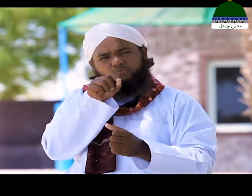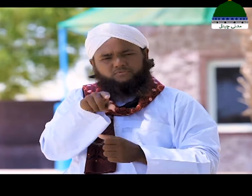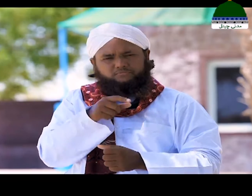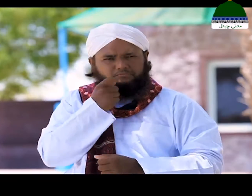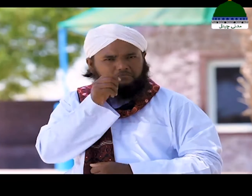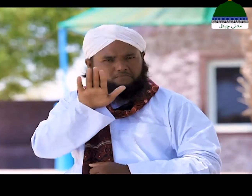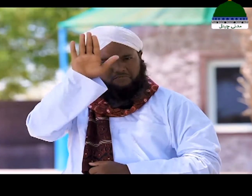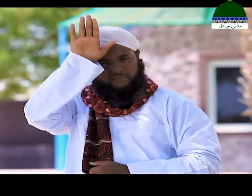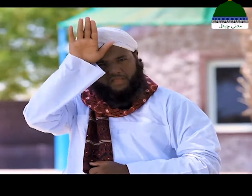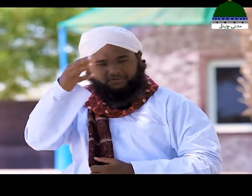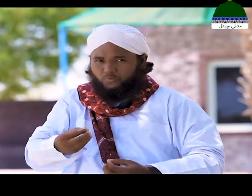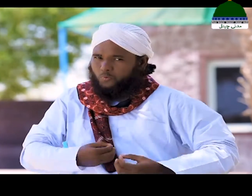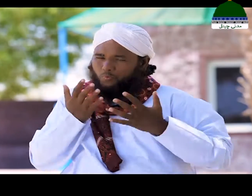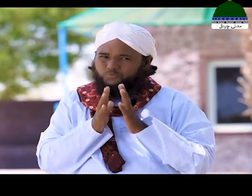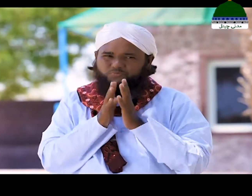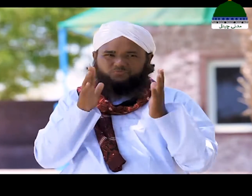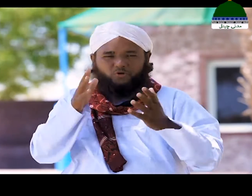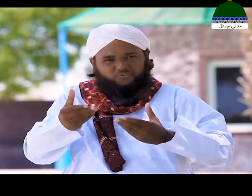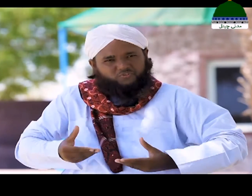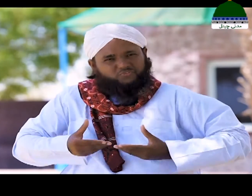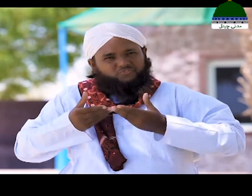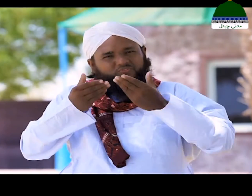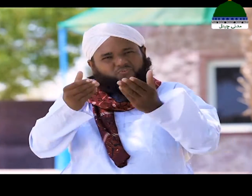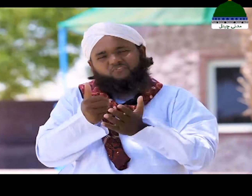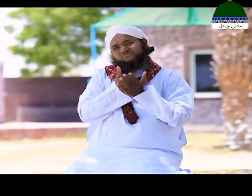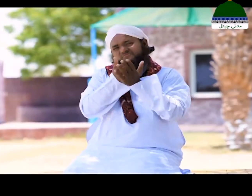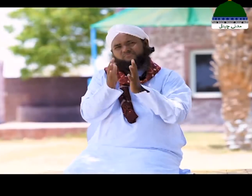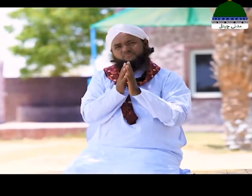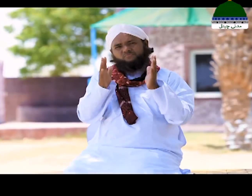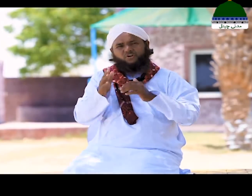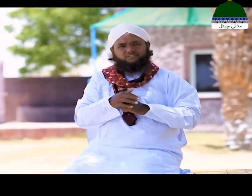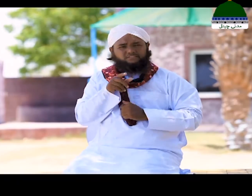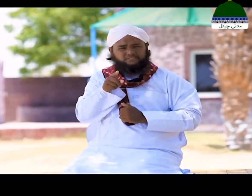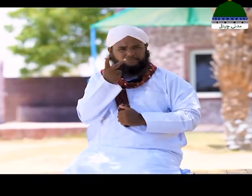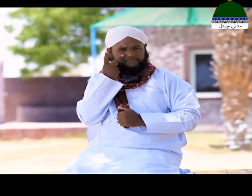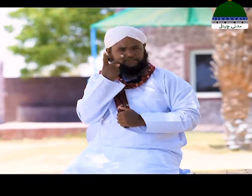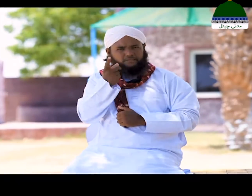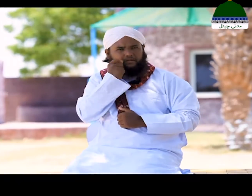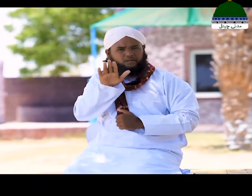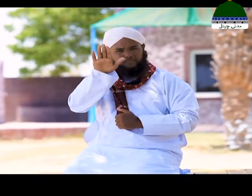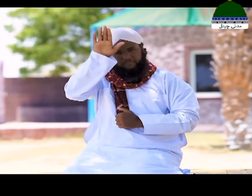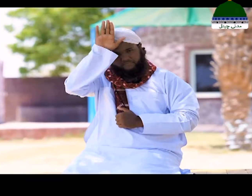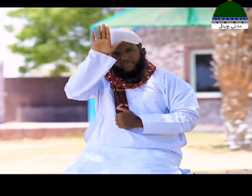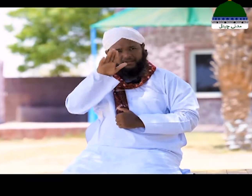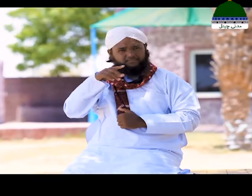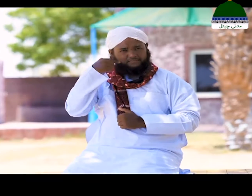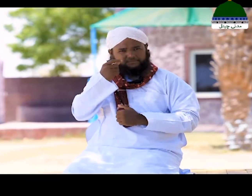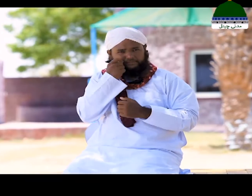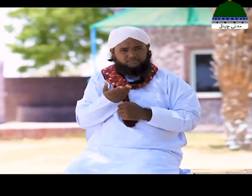کر بہت خوش ہوا اور اسے انعام و اکرام سے نوازا۔ یہ دیکھ کر بادشاہ کے ایک درباری کو اس شخص سے حسد ہو گیا